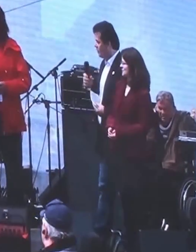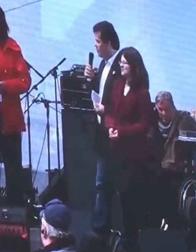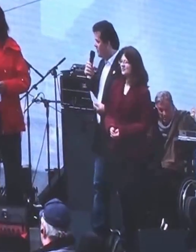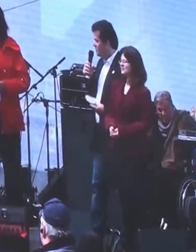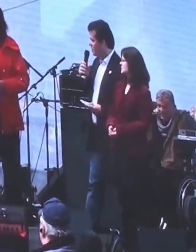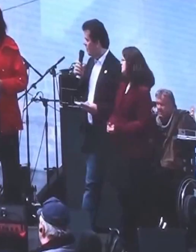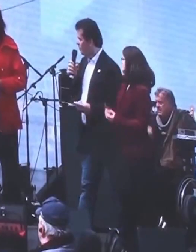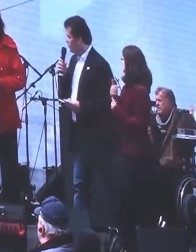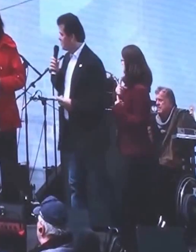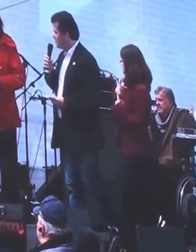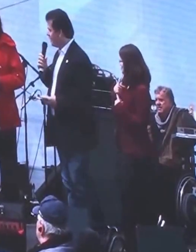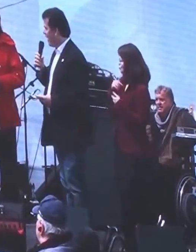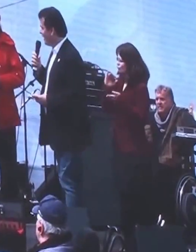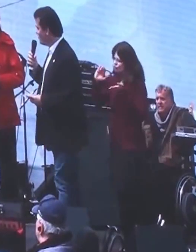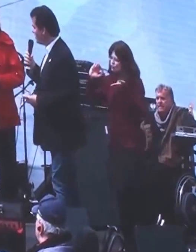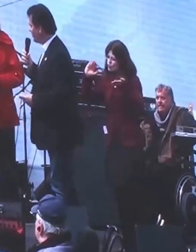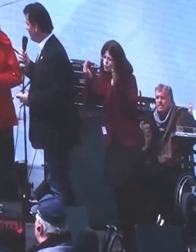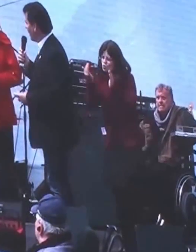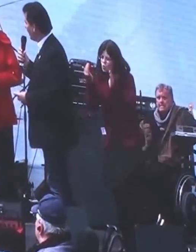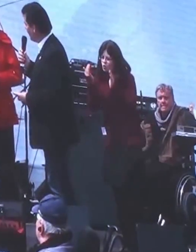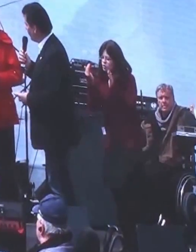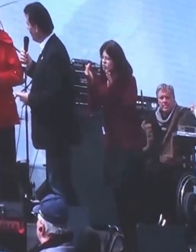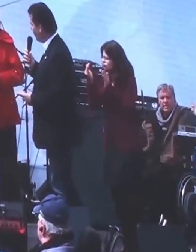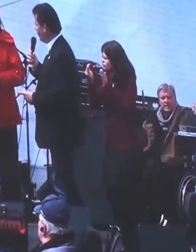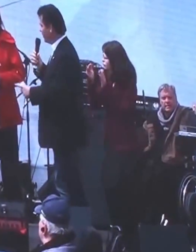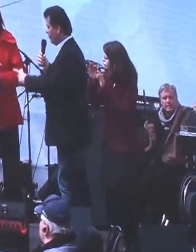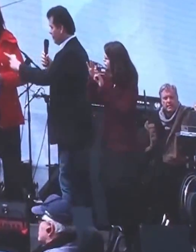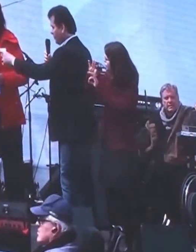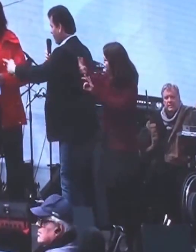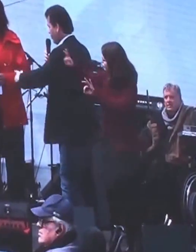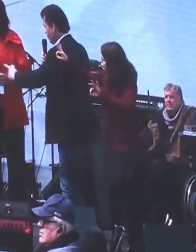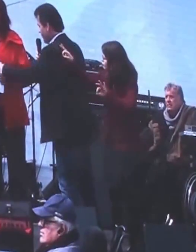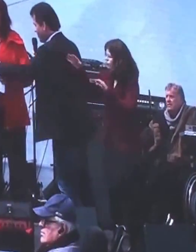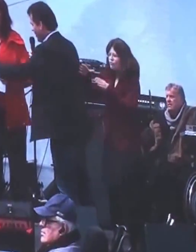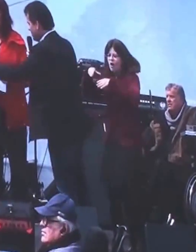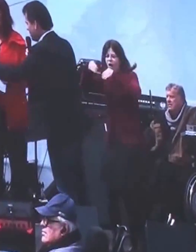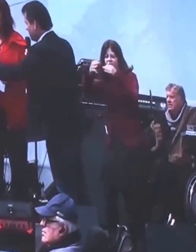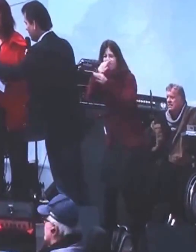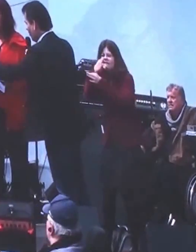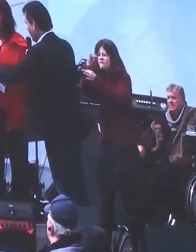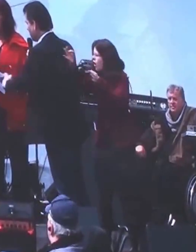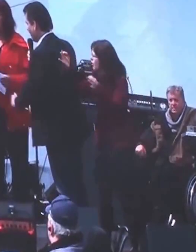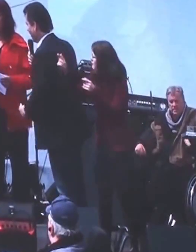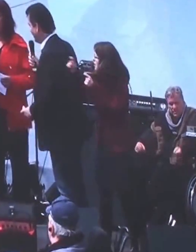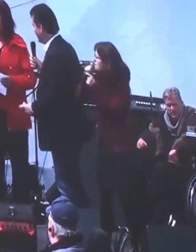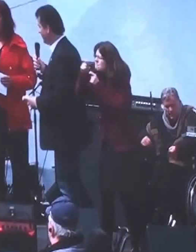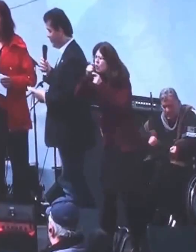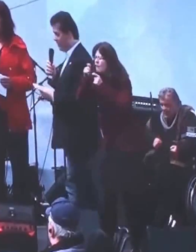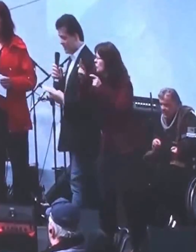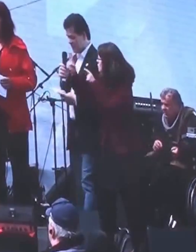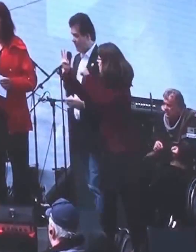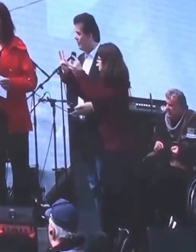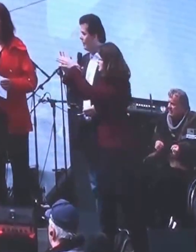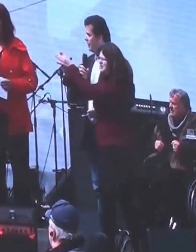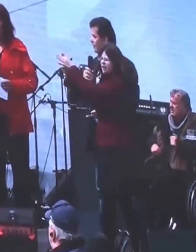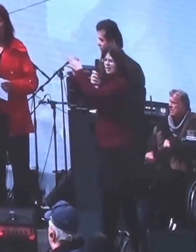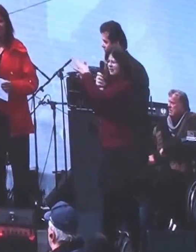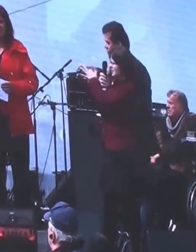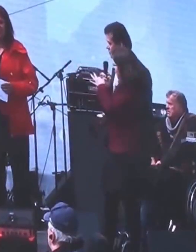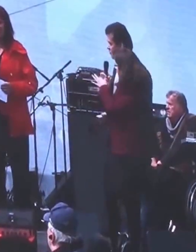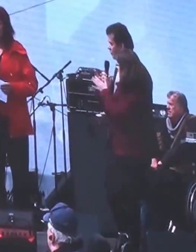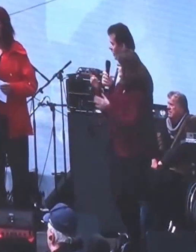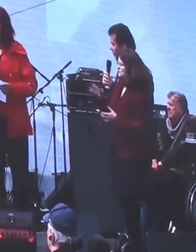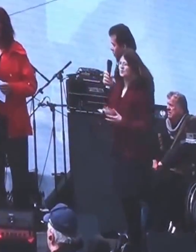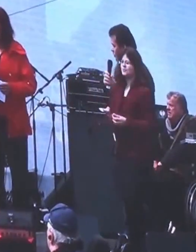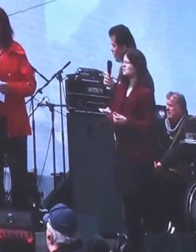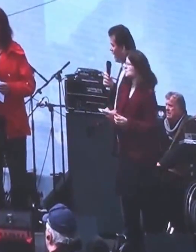So, und ich möchte mit einer kurzen Einstiegsrunde an alle vier anfangen. Vielleicht teilen sich das Mikro mal zwei jeweils.